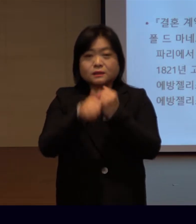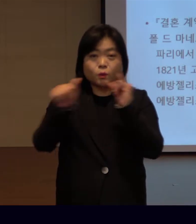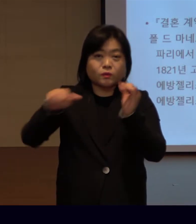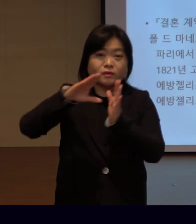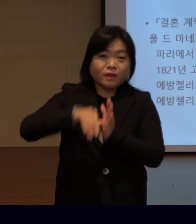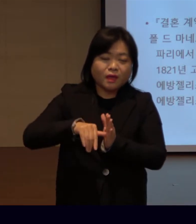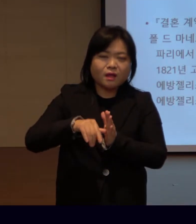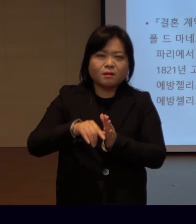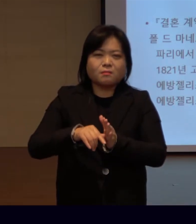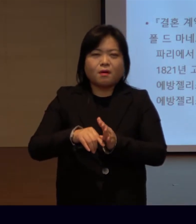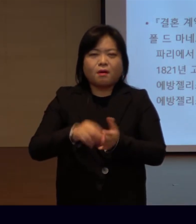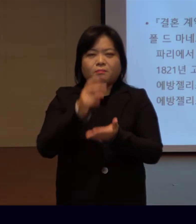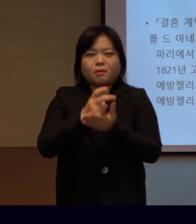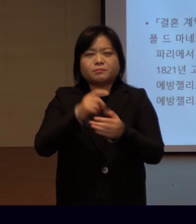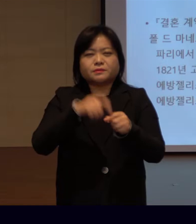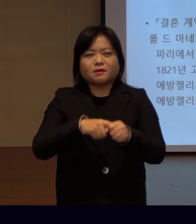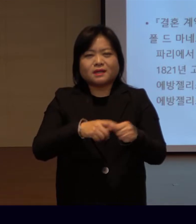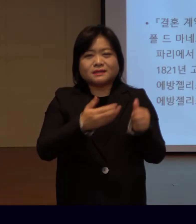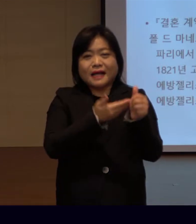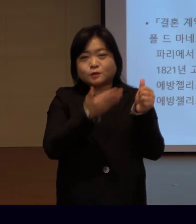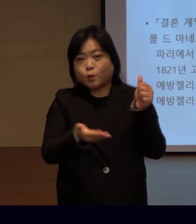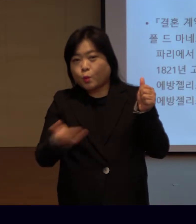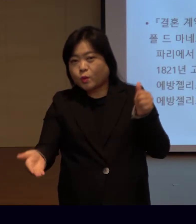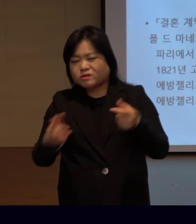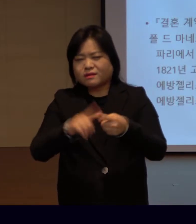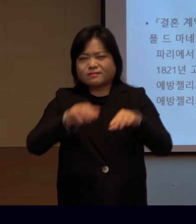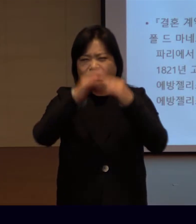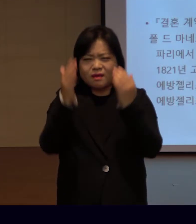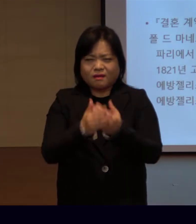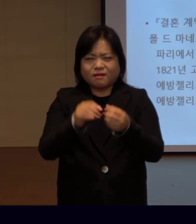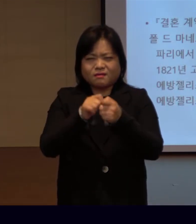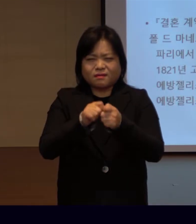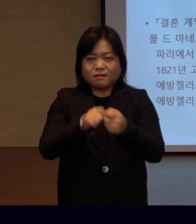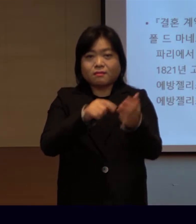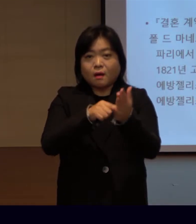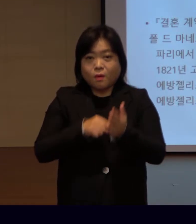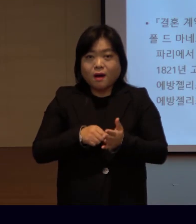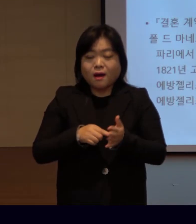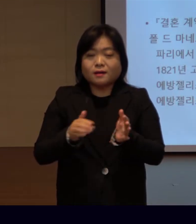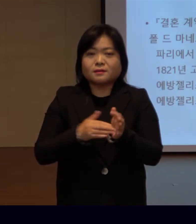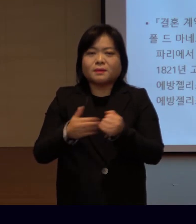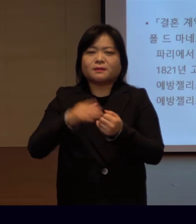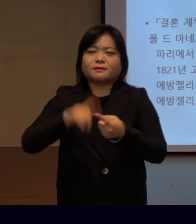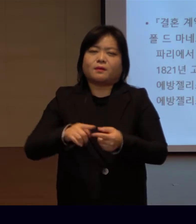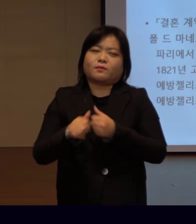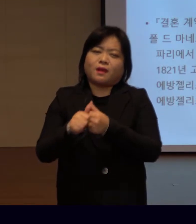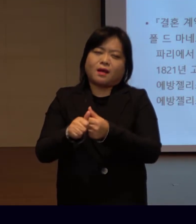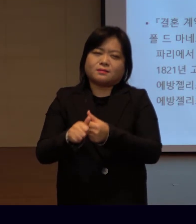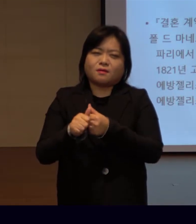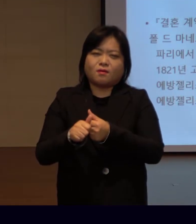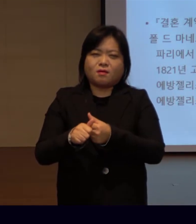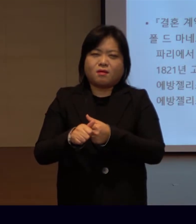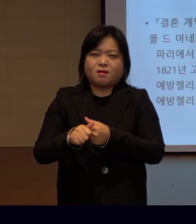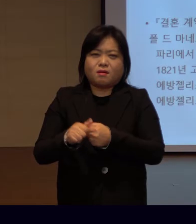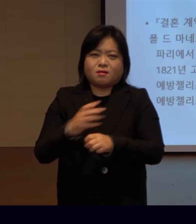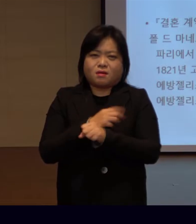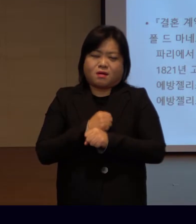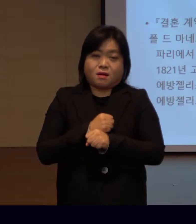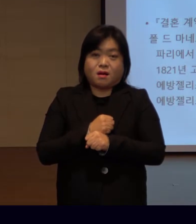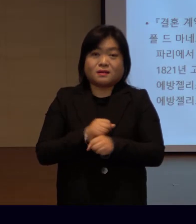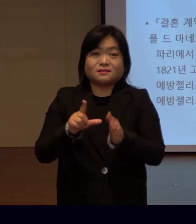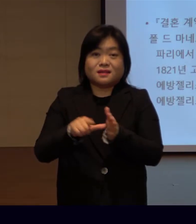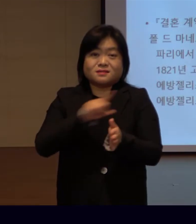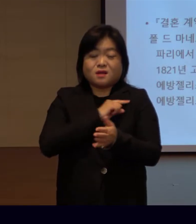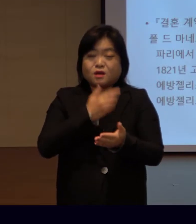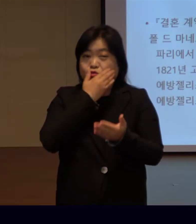상속, 뭐 모든 이게 다 나와 있는데 이제 거기에 따라서 그때 가장 중요한 것은 사실은